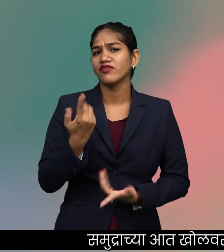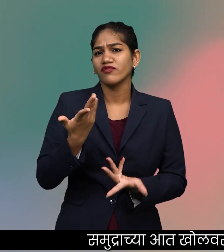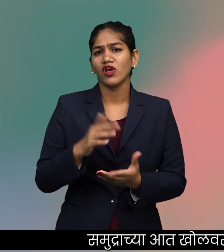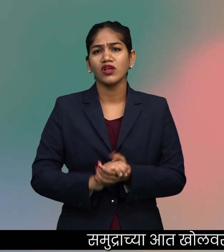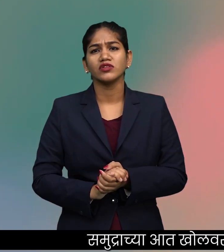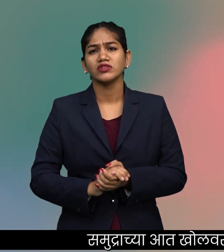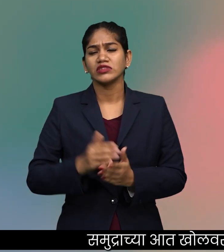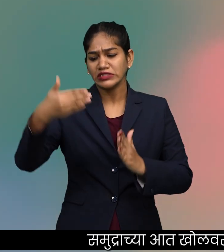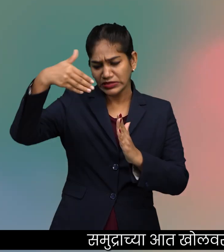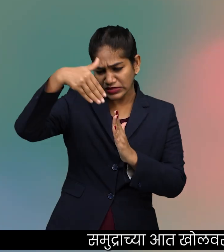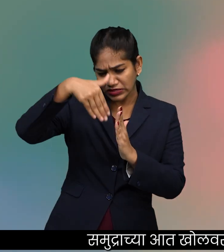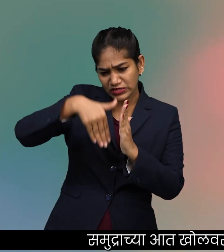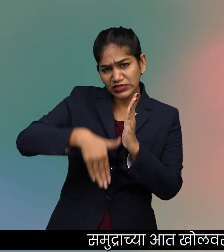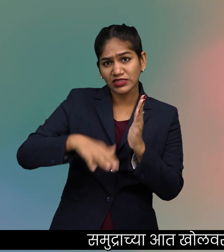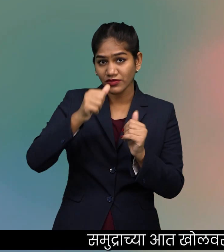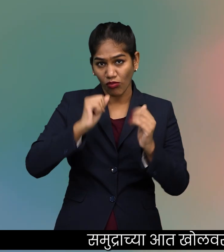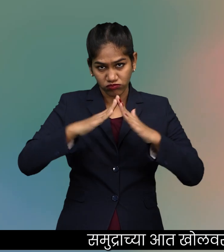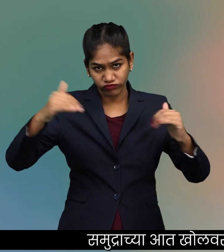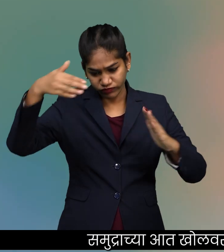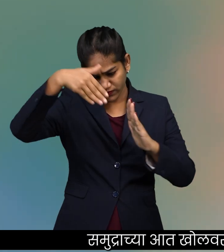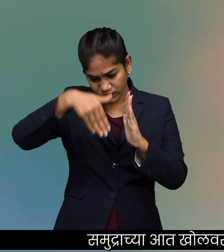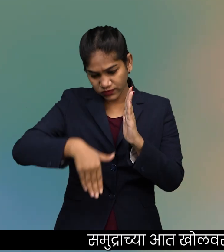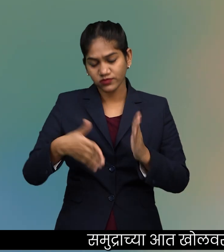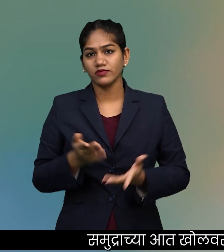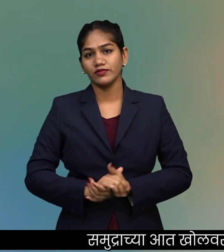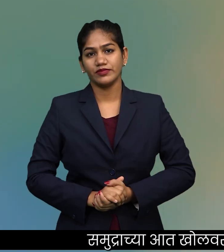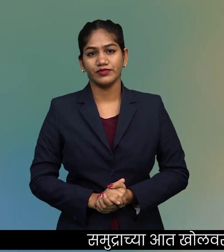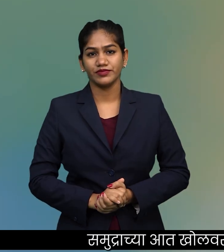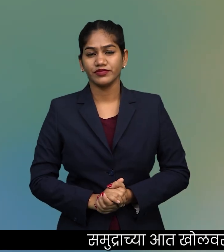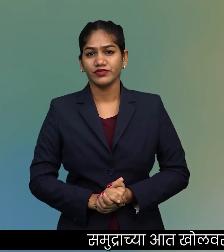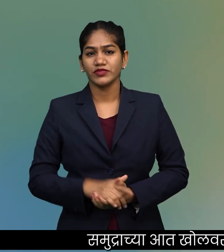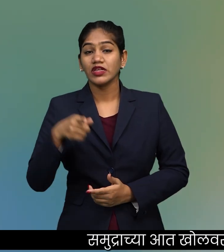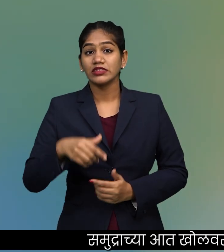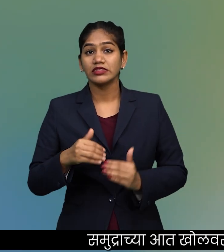समुद्राच्या आत खोलवर गेल्यावर तापमान कमी होत जाते.